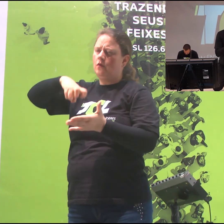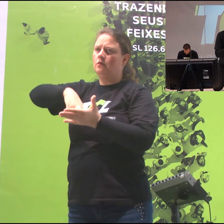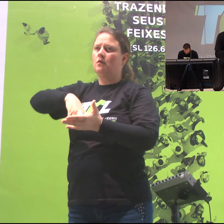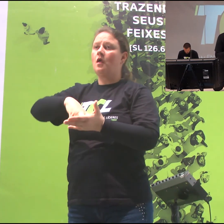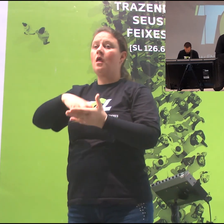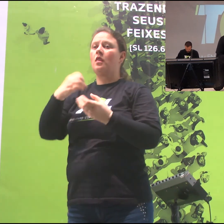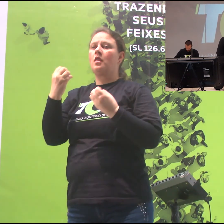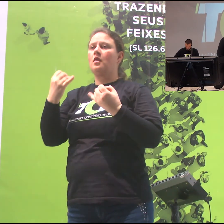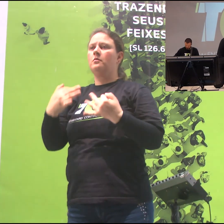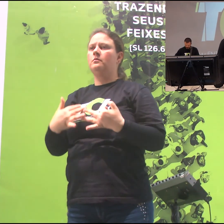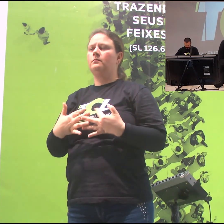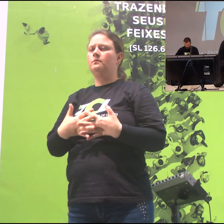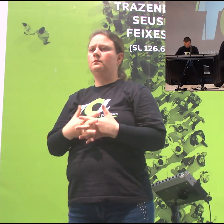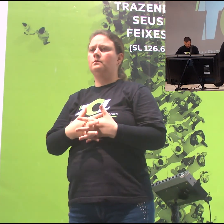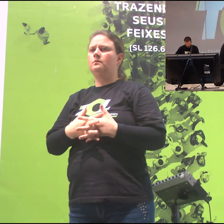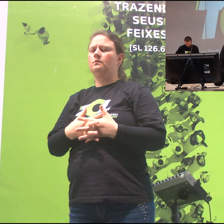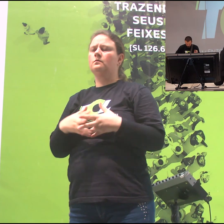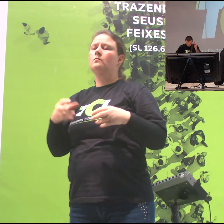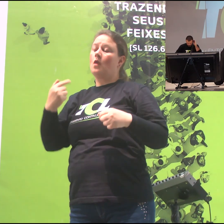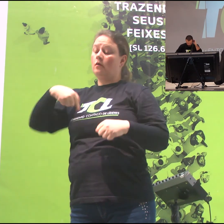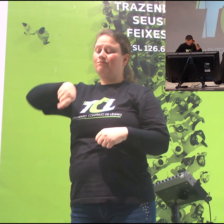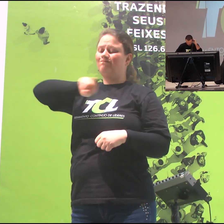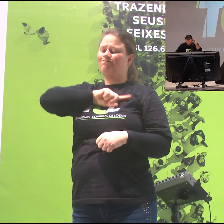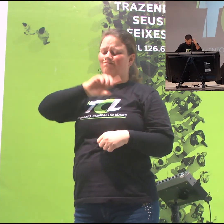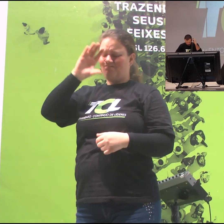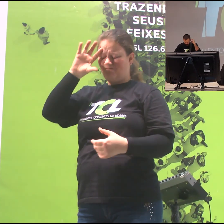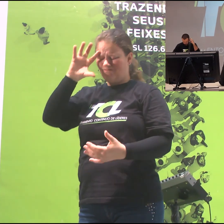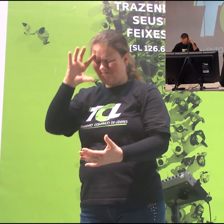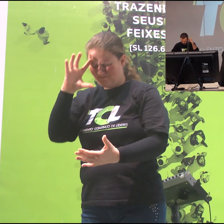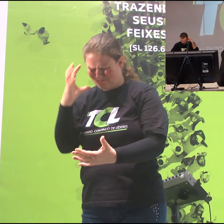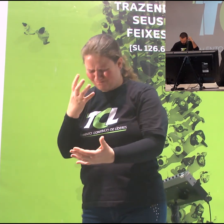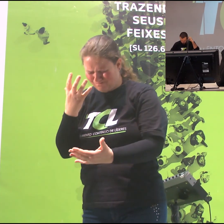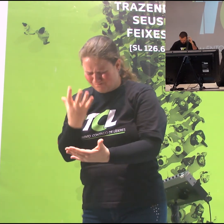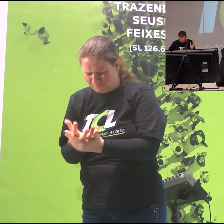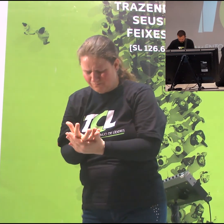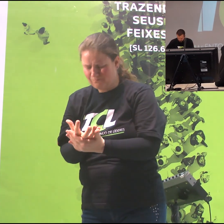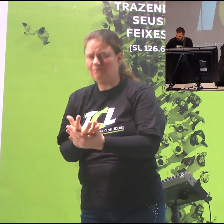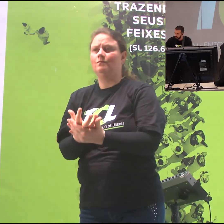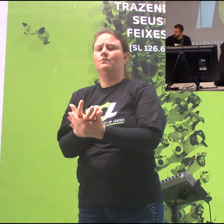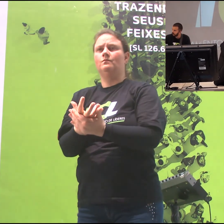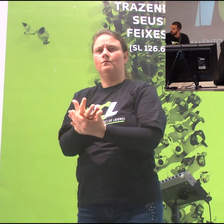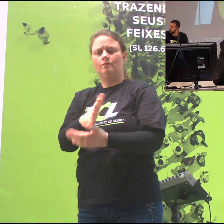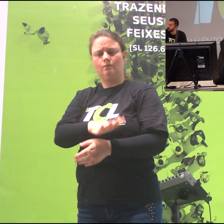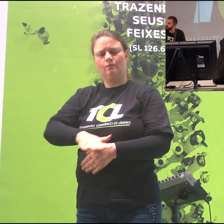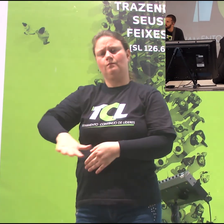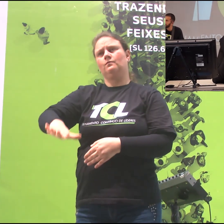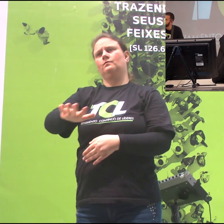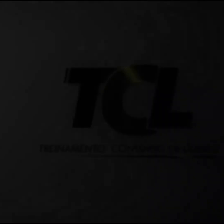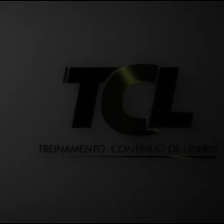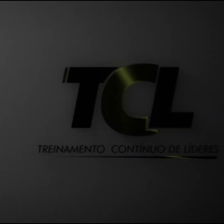Ela significa colocar o meu rosto ao chão, a minha testa ao chão.